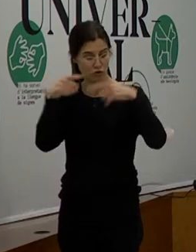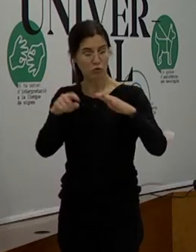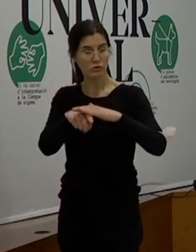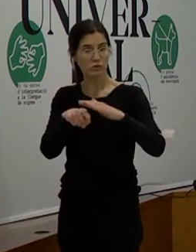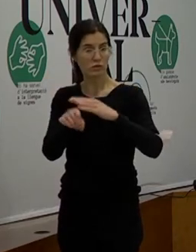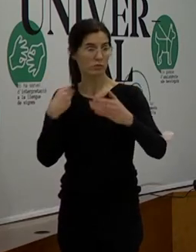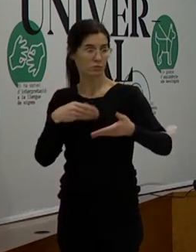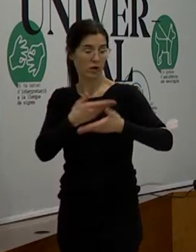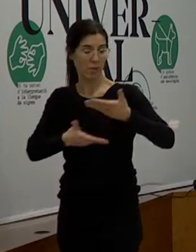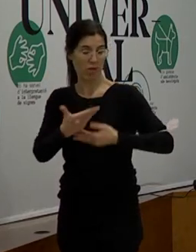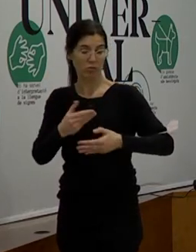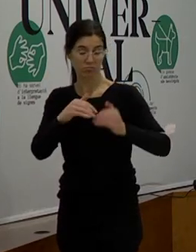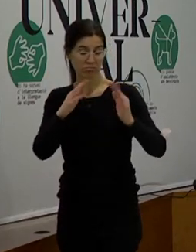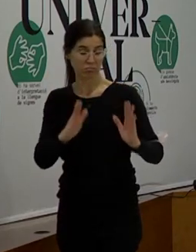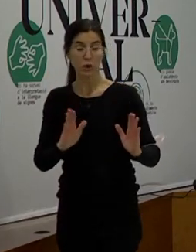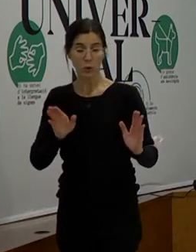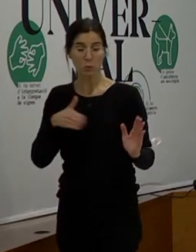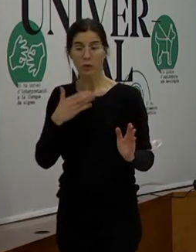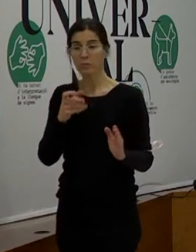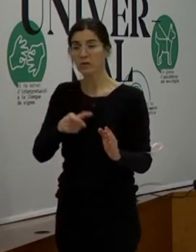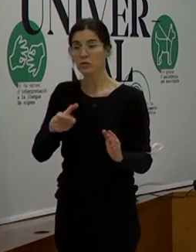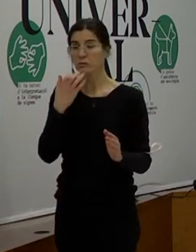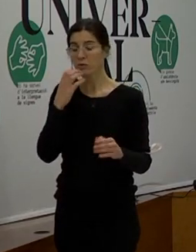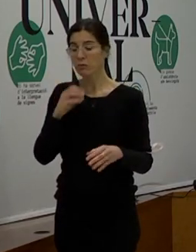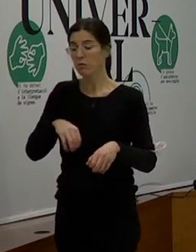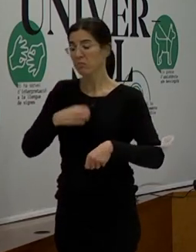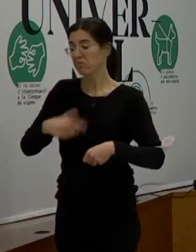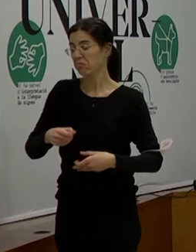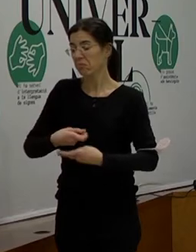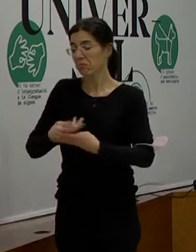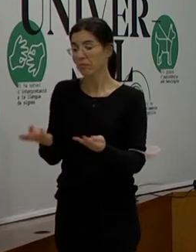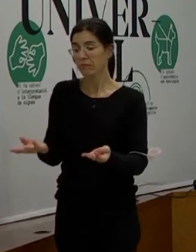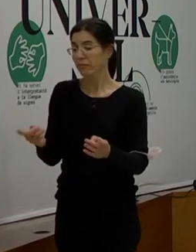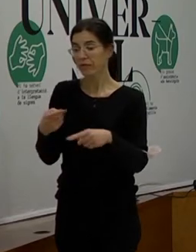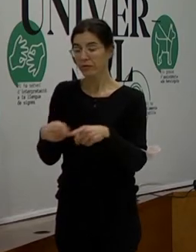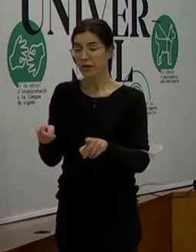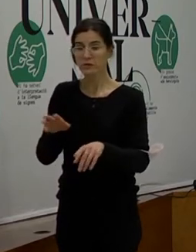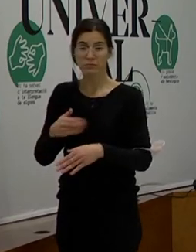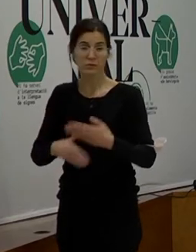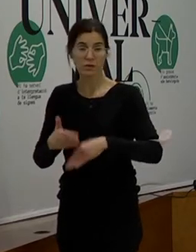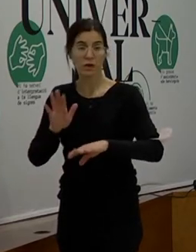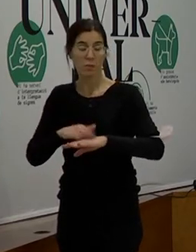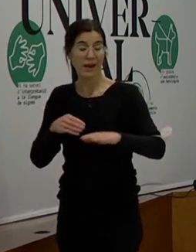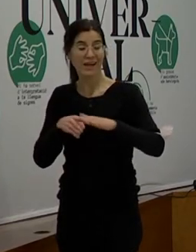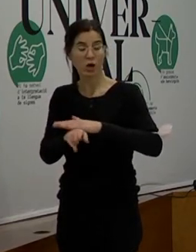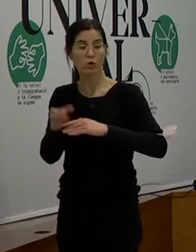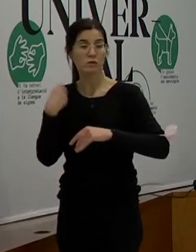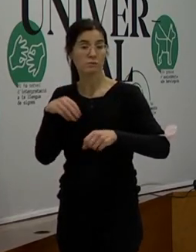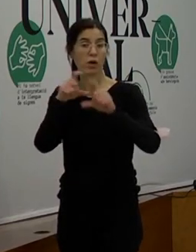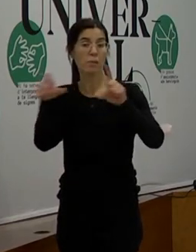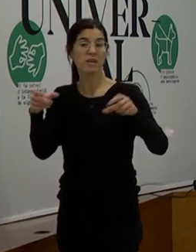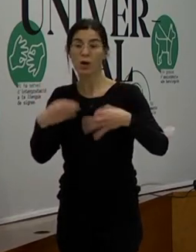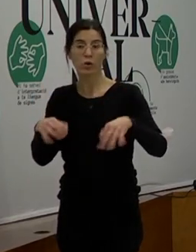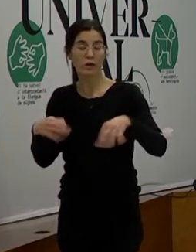canviadors, que poden ser persones amb diversitat per incloure-les amb una empresa ordinària